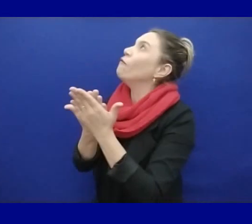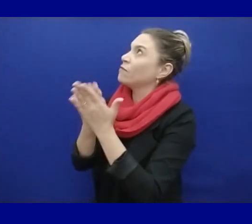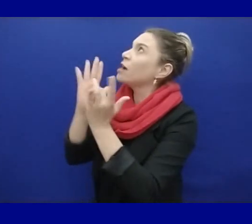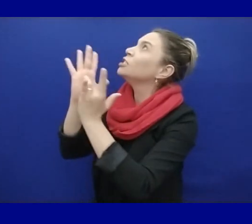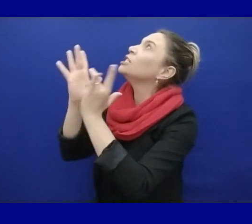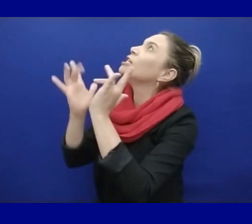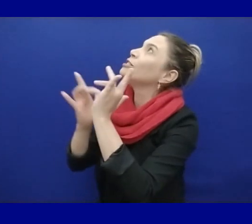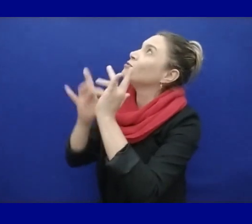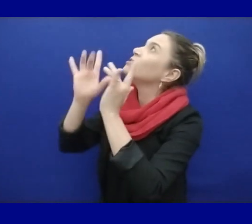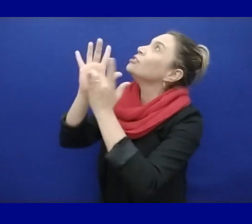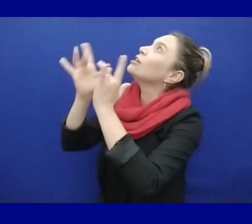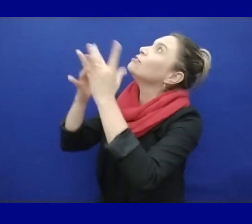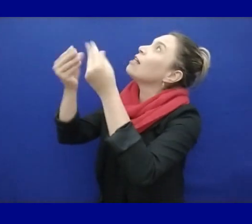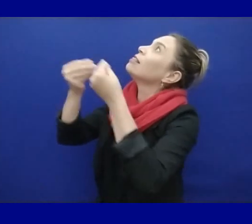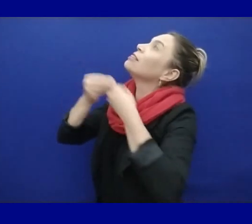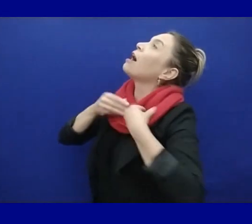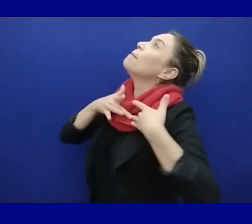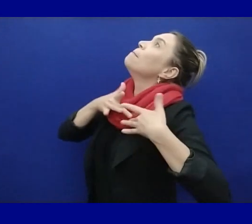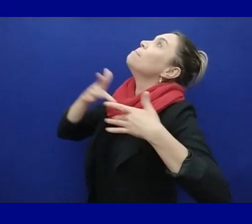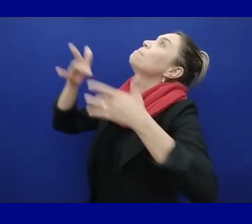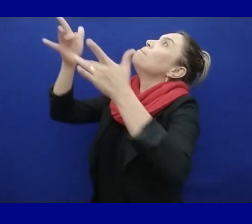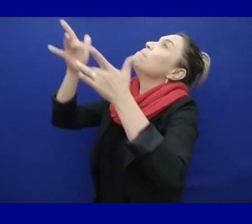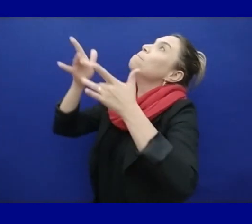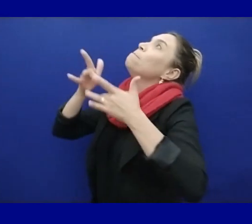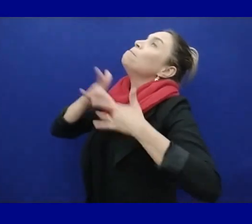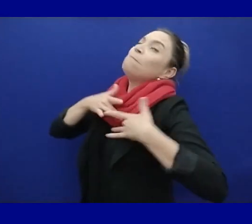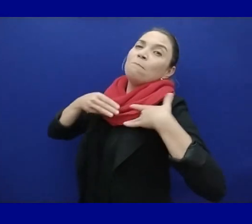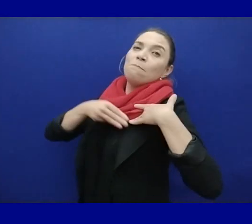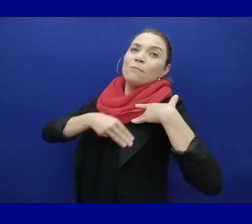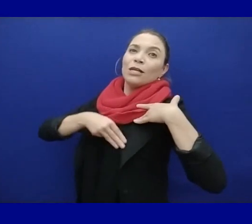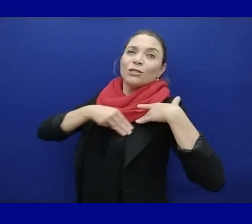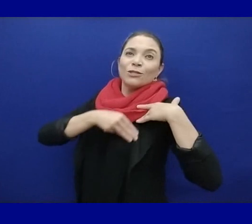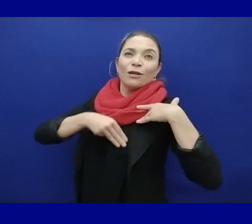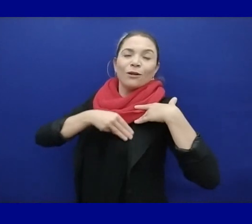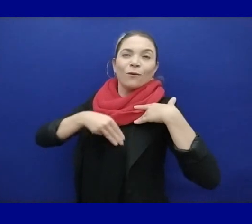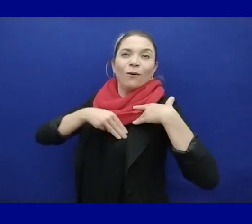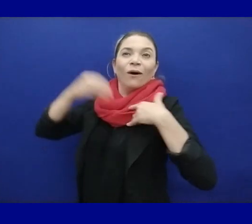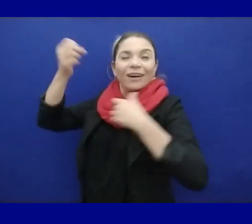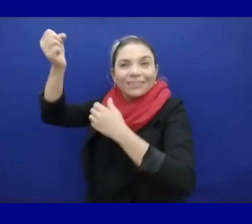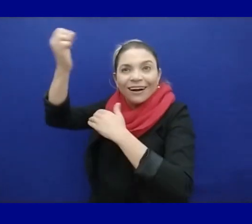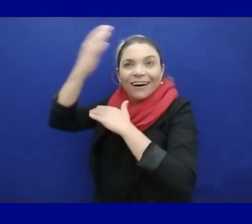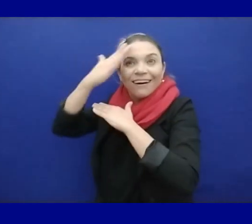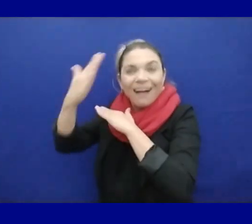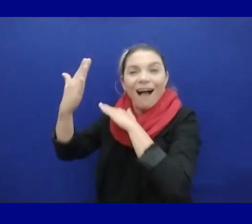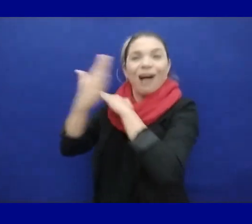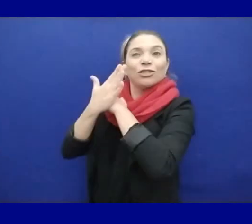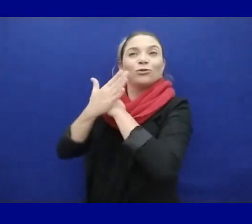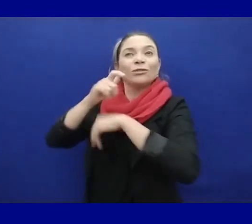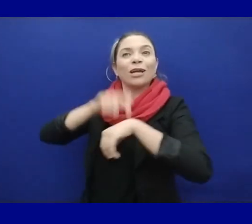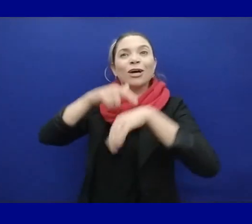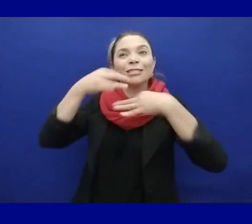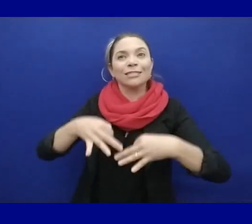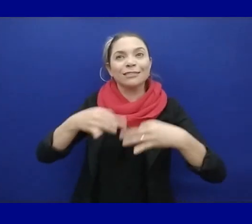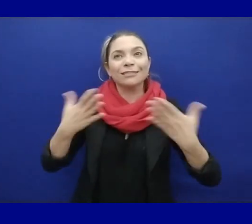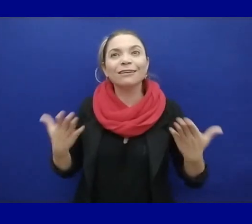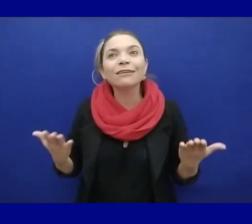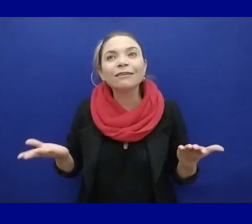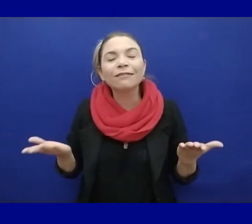de recebermos misericórdia e acharmos graça para socorro em ocasião